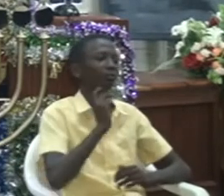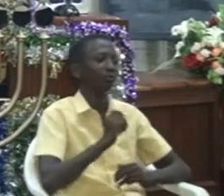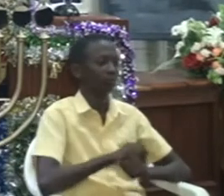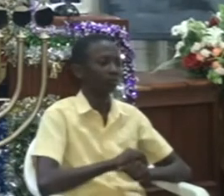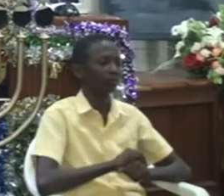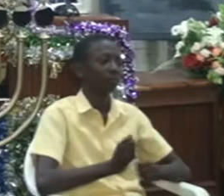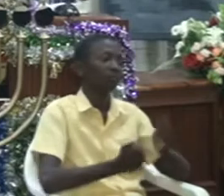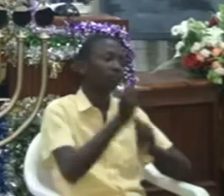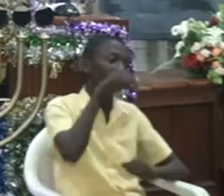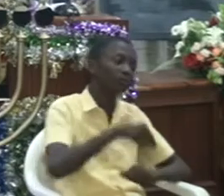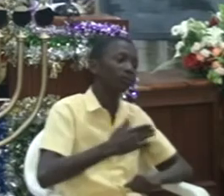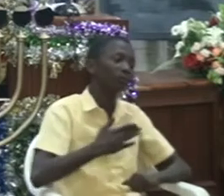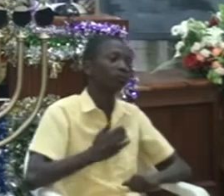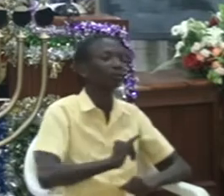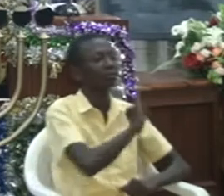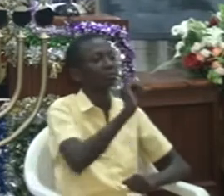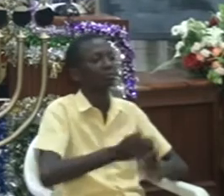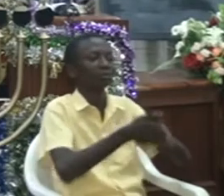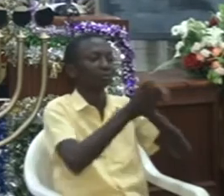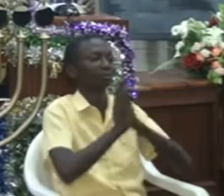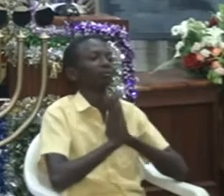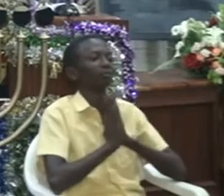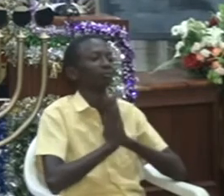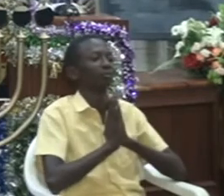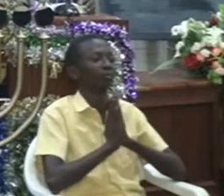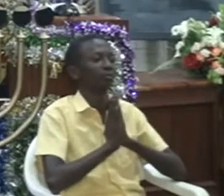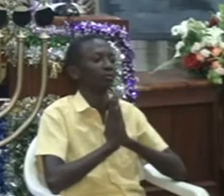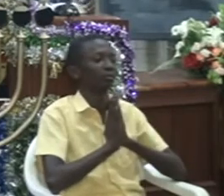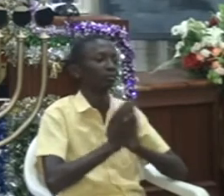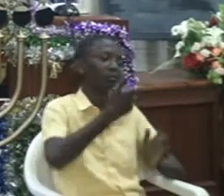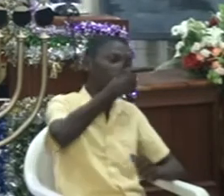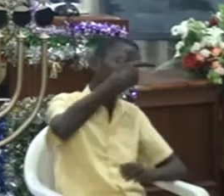Au-delà de ce que moi je demande.